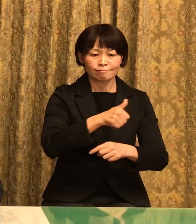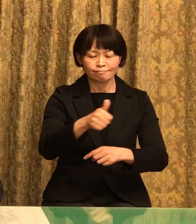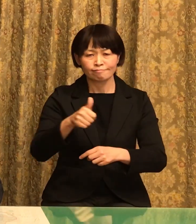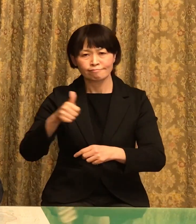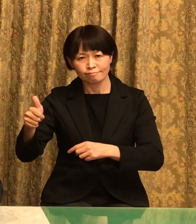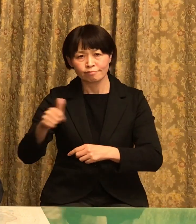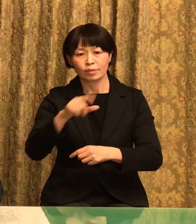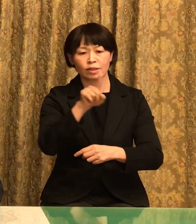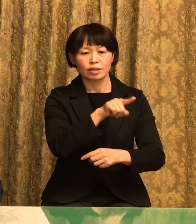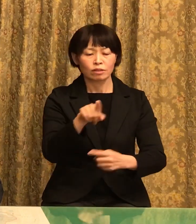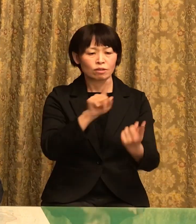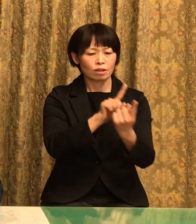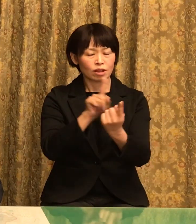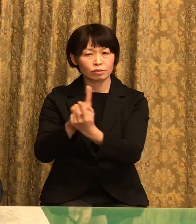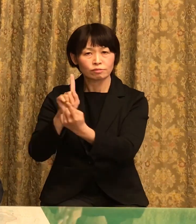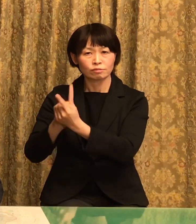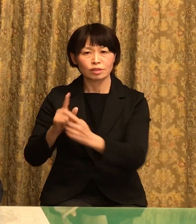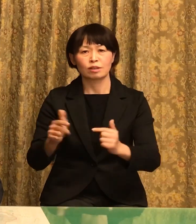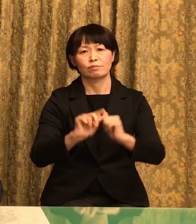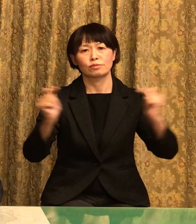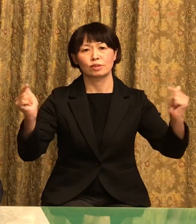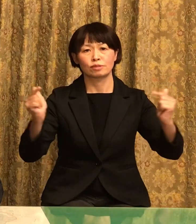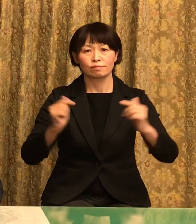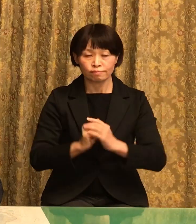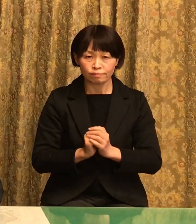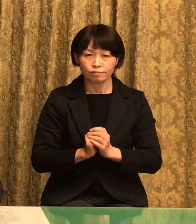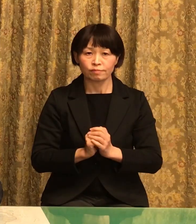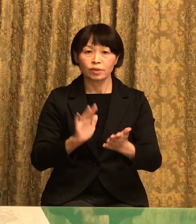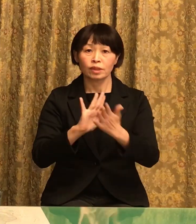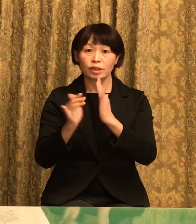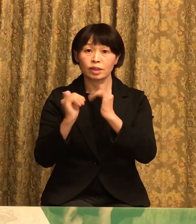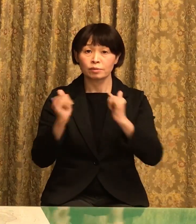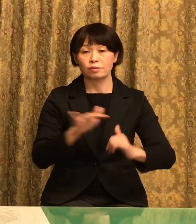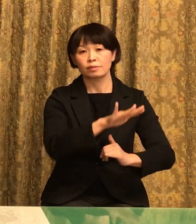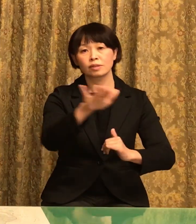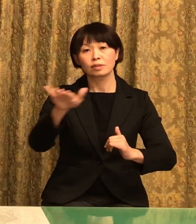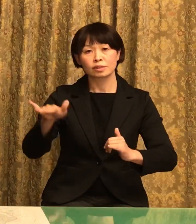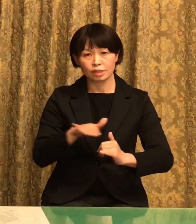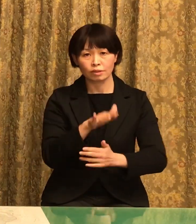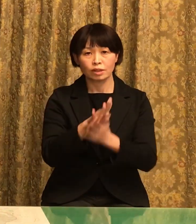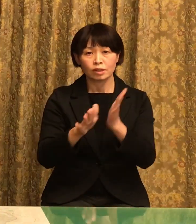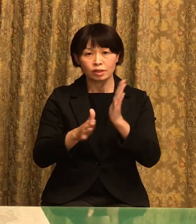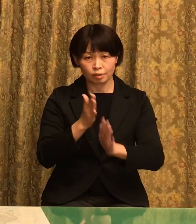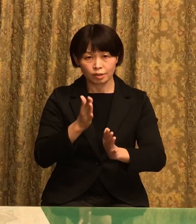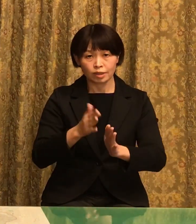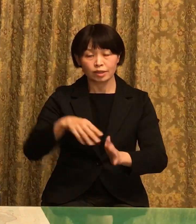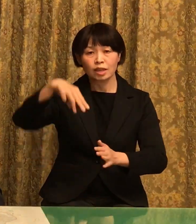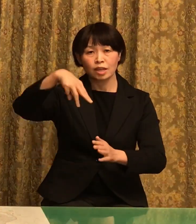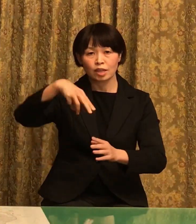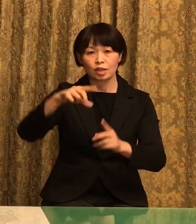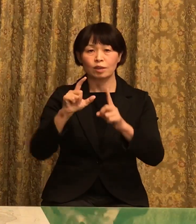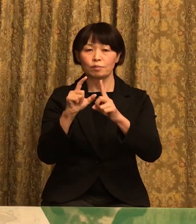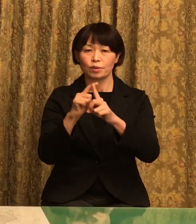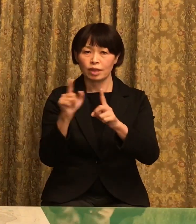り、接触の機会も急増します。県民の皆さんには改めて